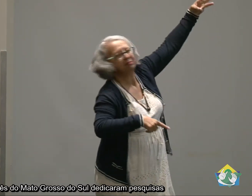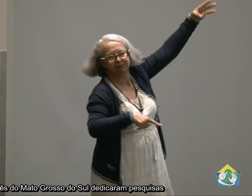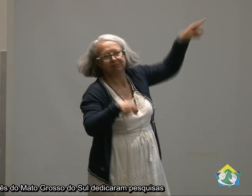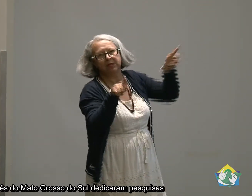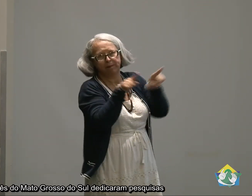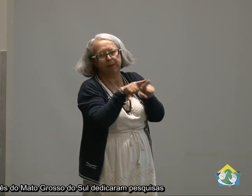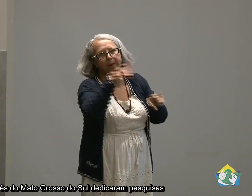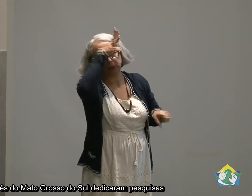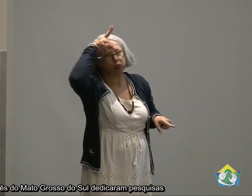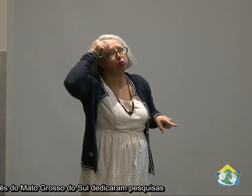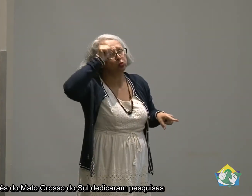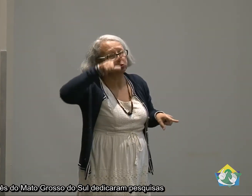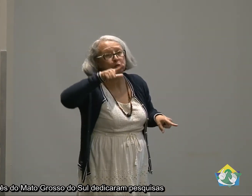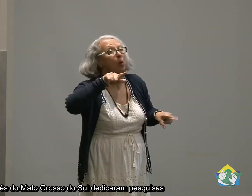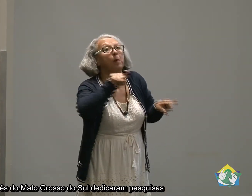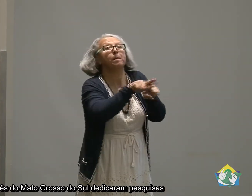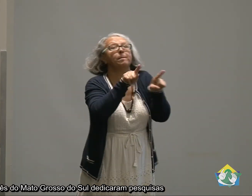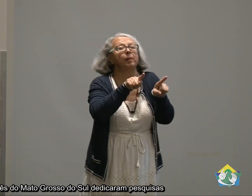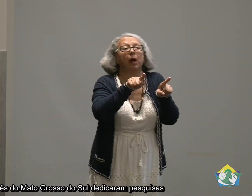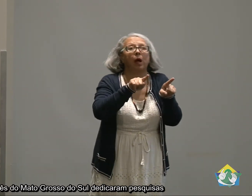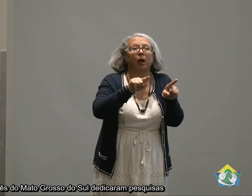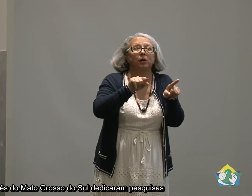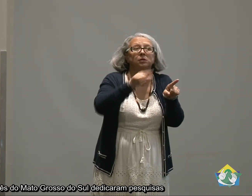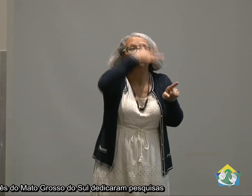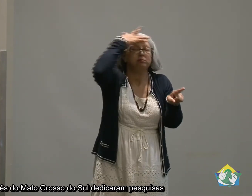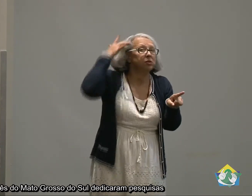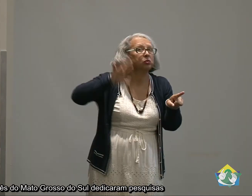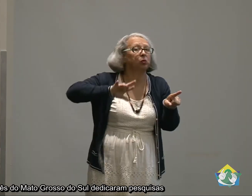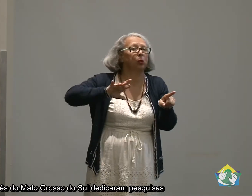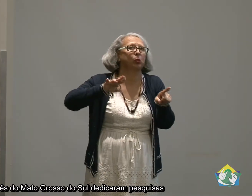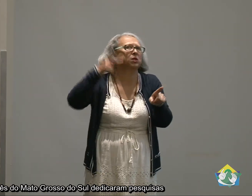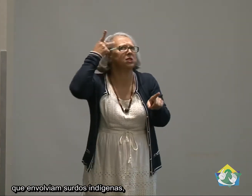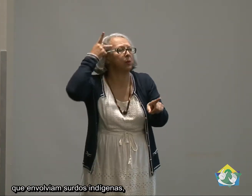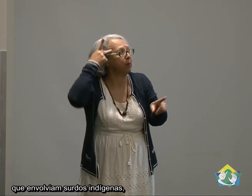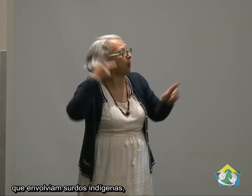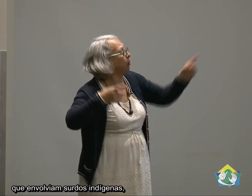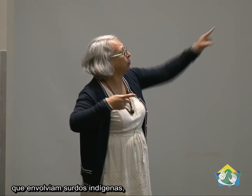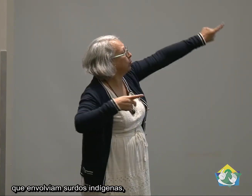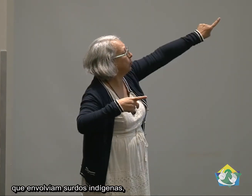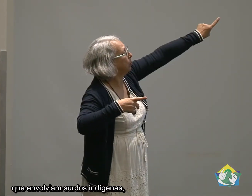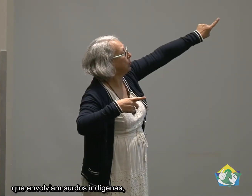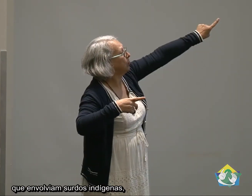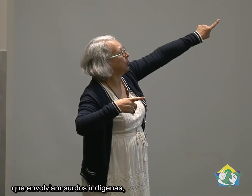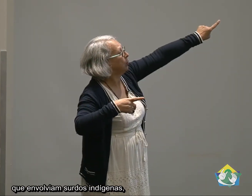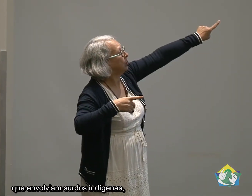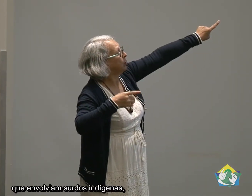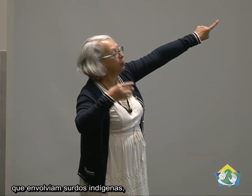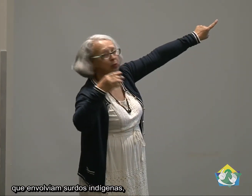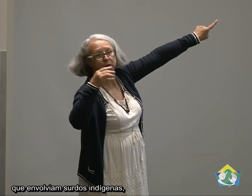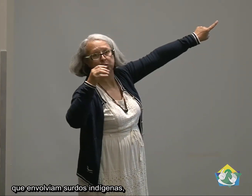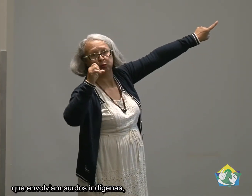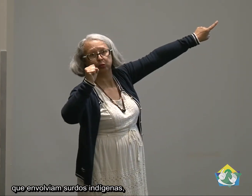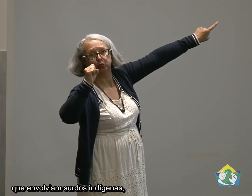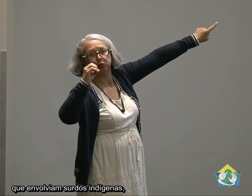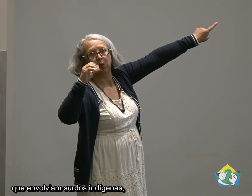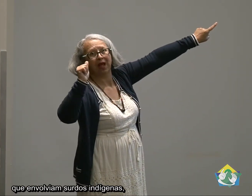dedicaram, esses três, né? No Mato Grosso do Sul, dedicaram pesquisas que envolviam surdos